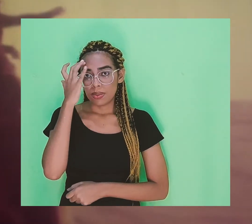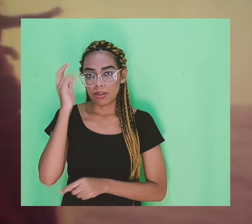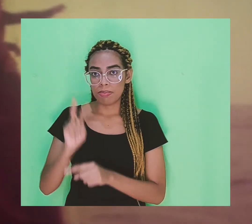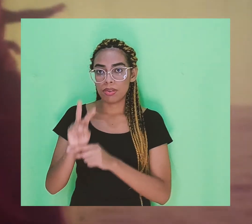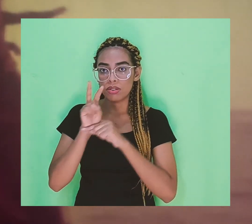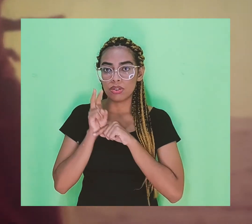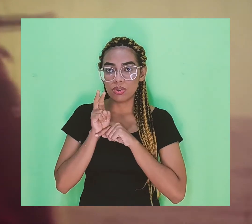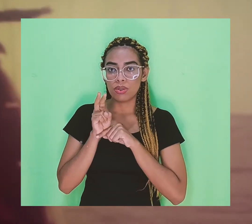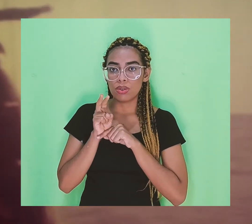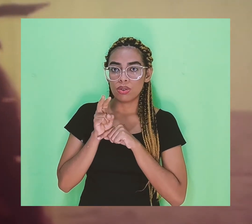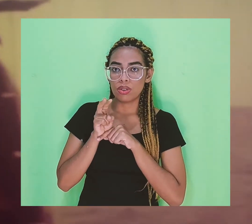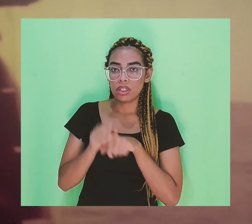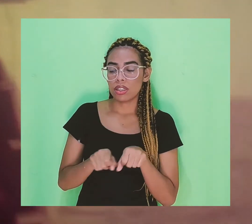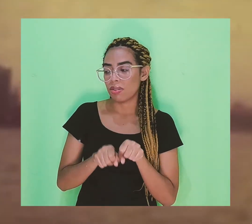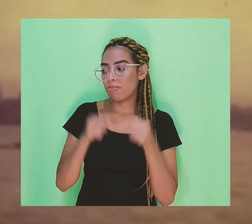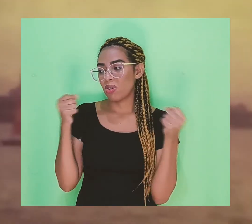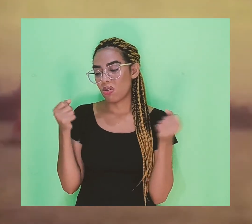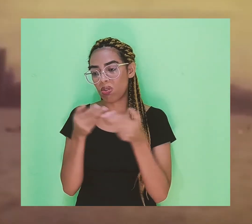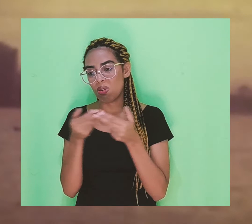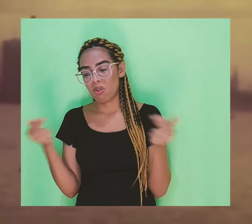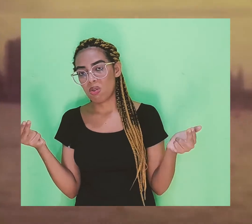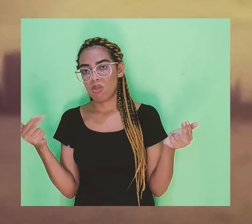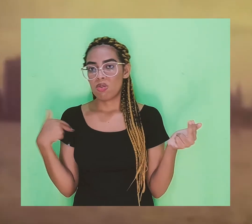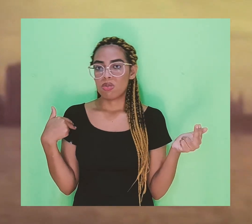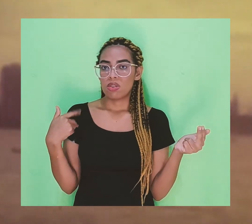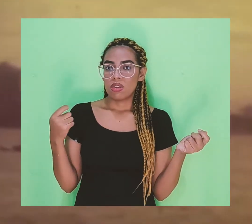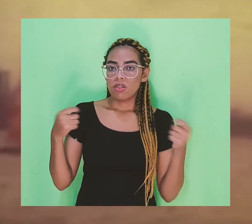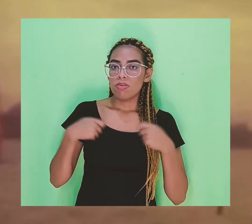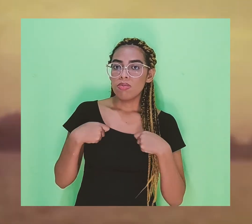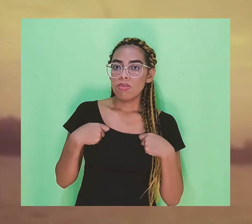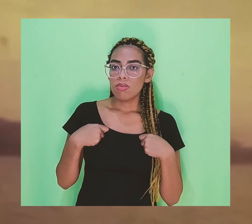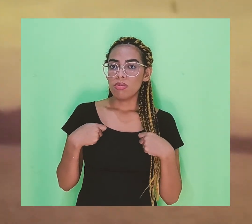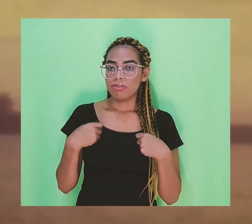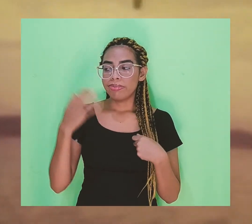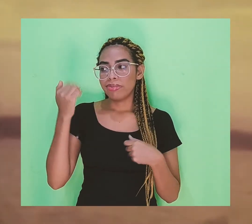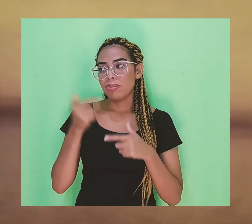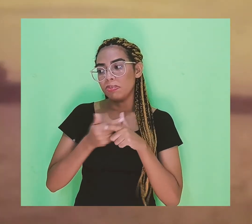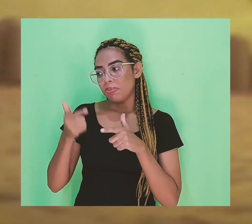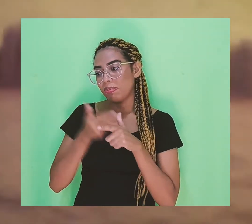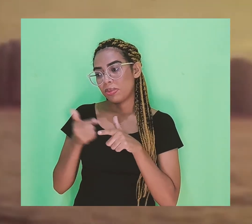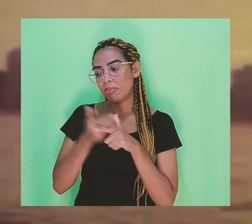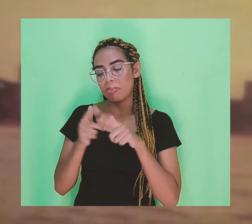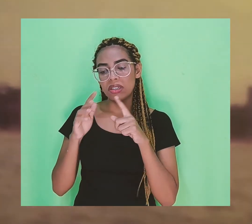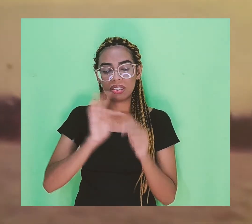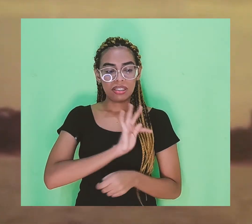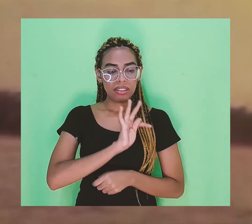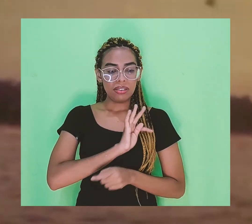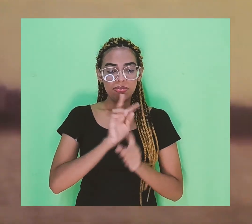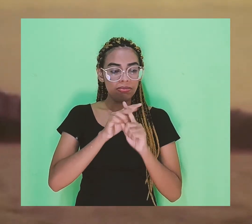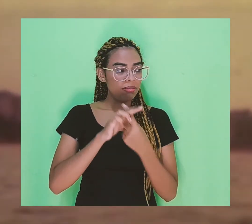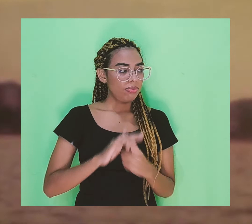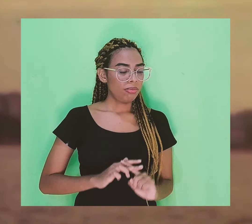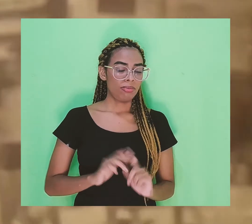equipamento acabou que quebrando o projetor. Aí todas essas questões que envolvem os cineclubes, né? A gente ainda... São poucos os editais